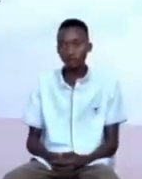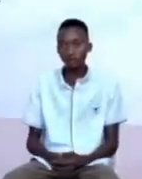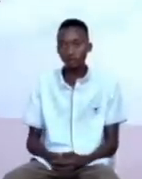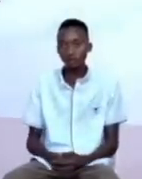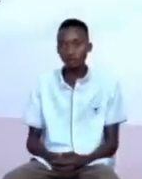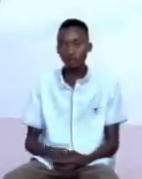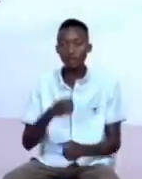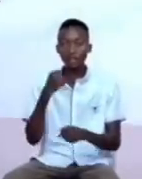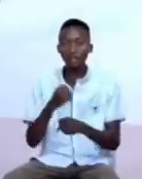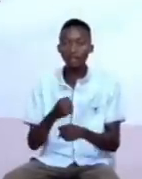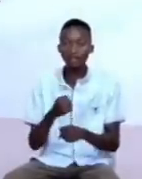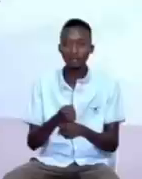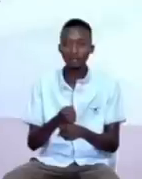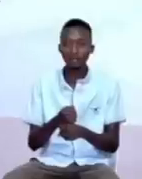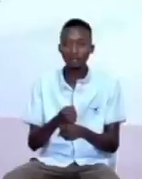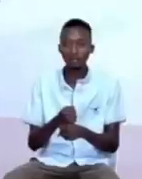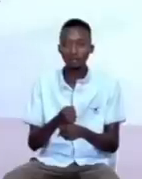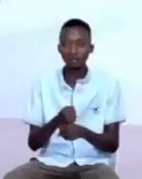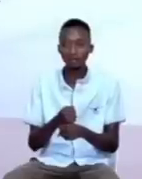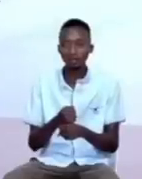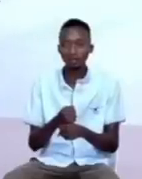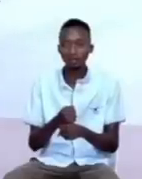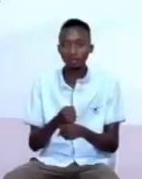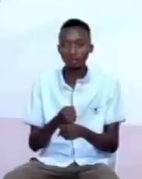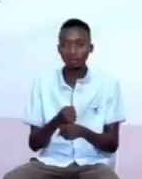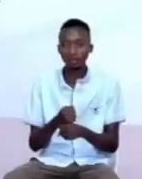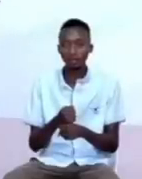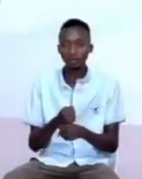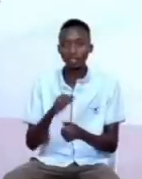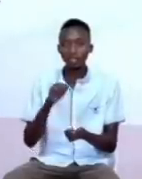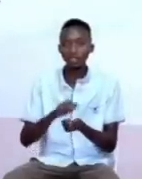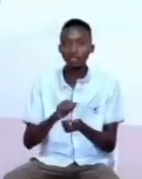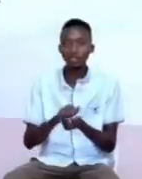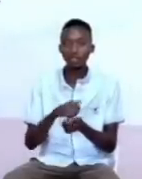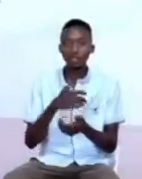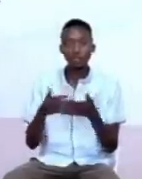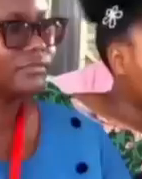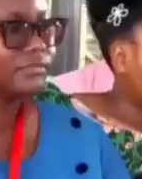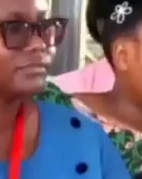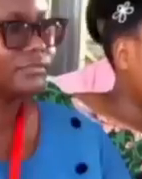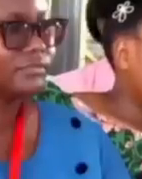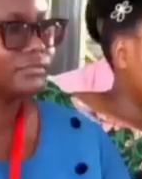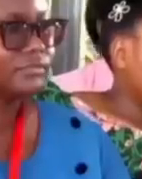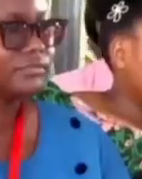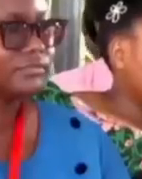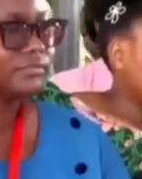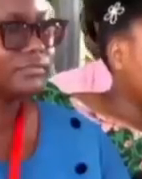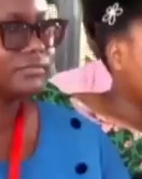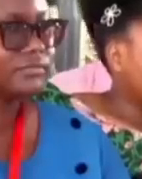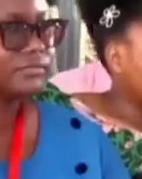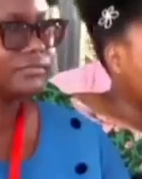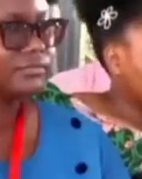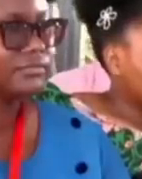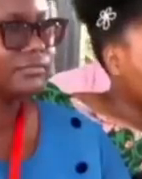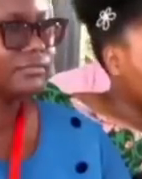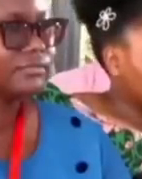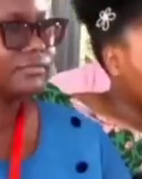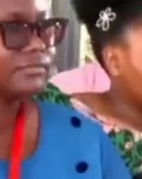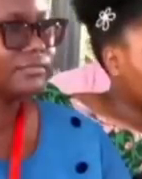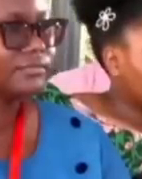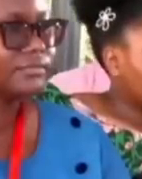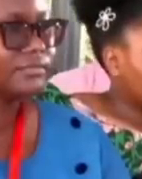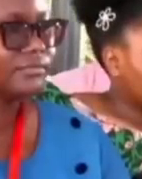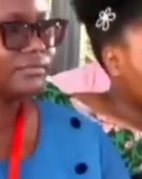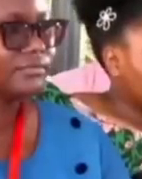saikolojia maalum ambao wanawatrain nini cha kufanya. Ndio sababu huwezi kukuta Coca au Pepsi inatangaziwa biashara